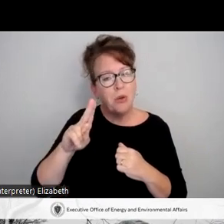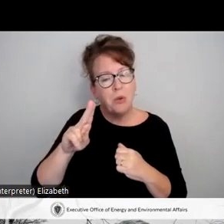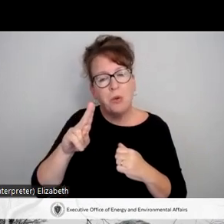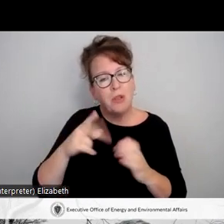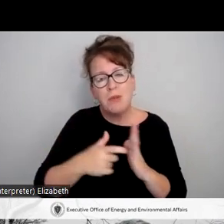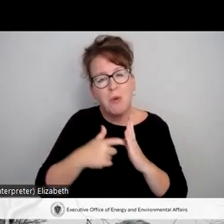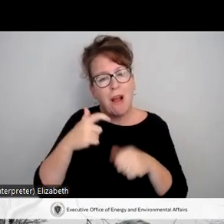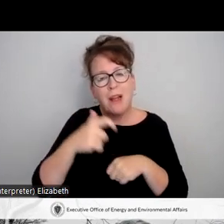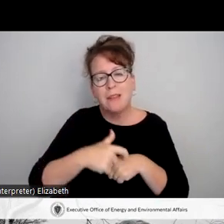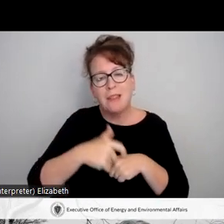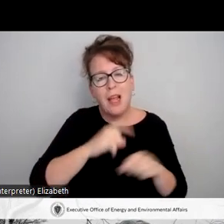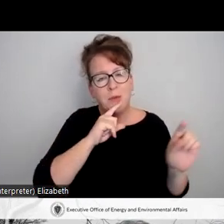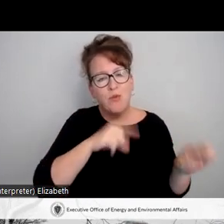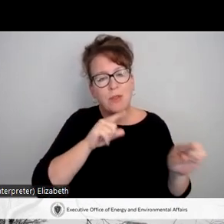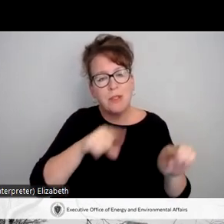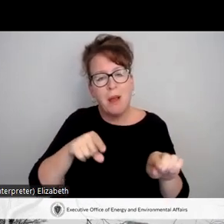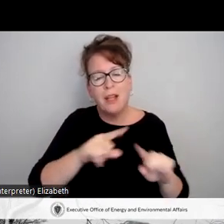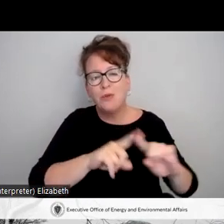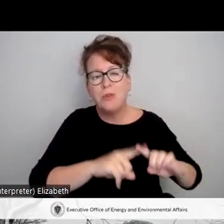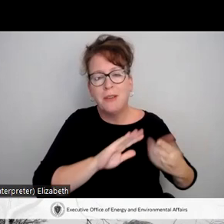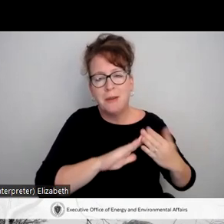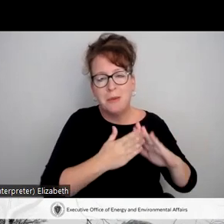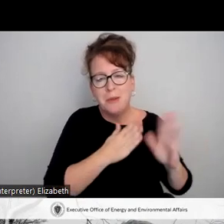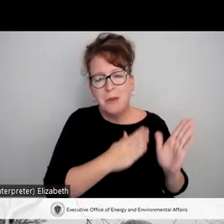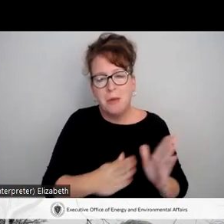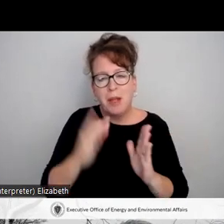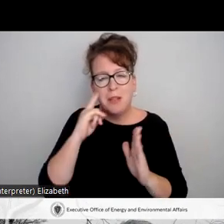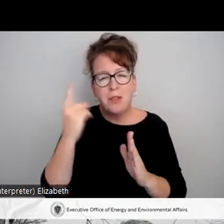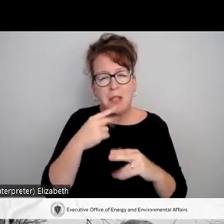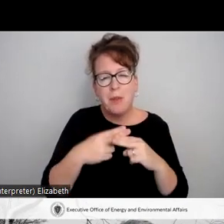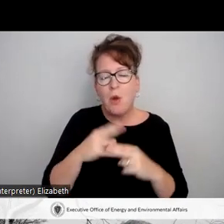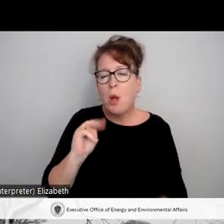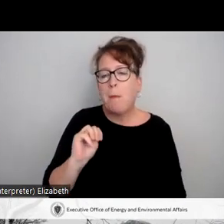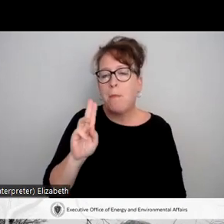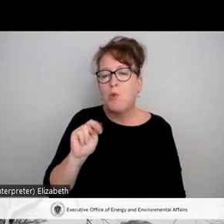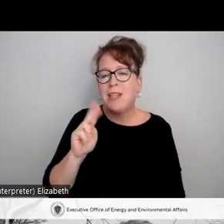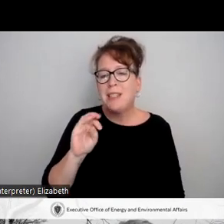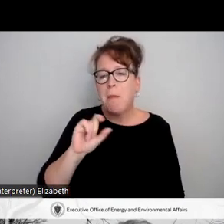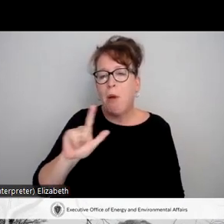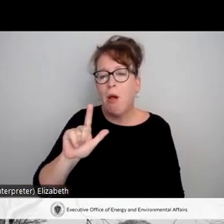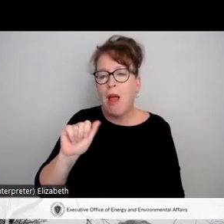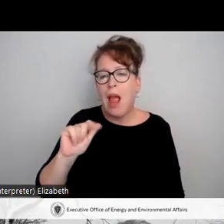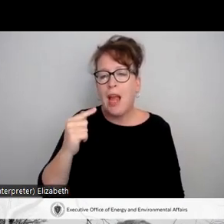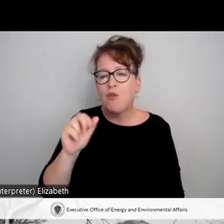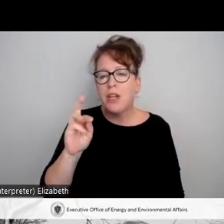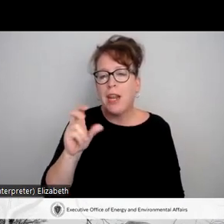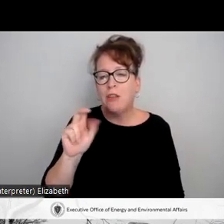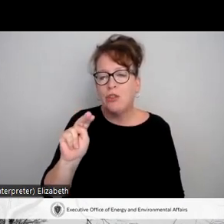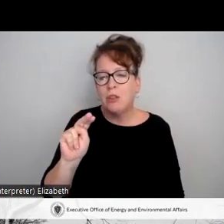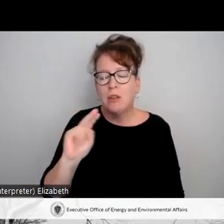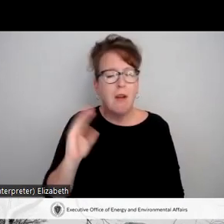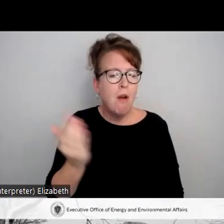organización o agencia eh o con algún municipio particular que nosotros podamos